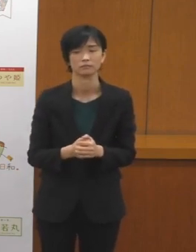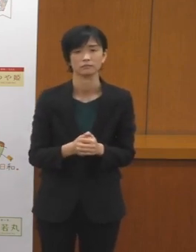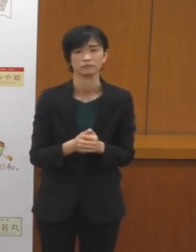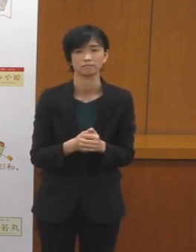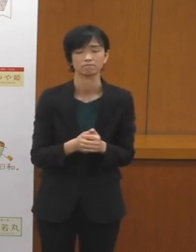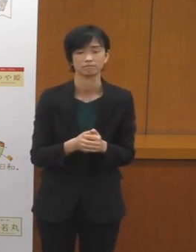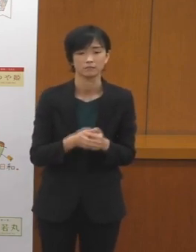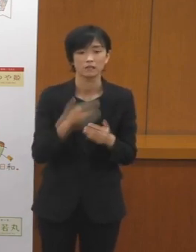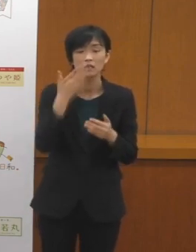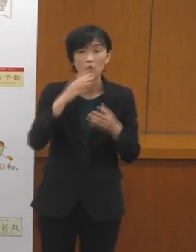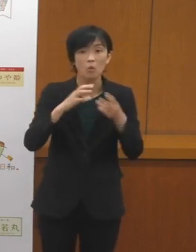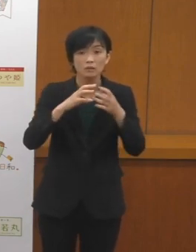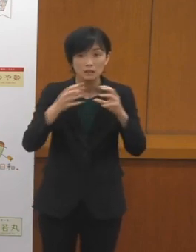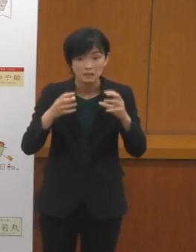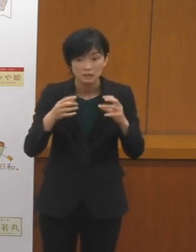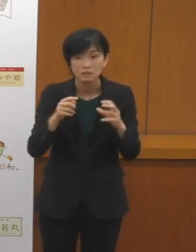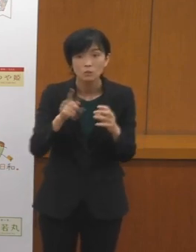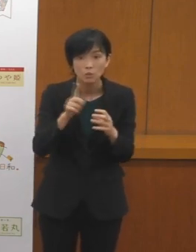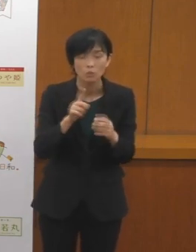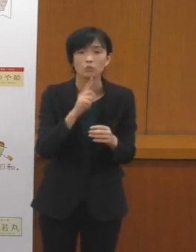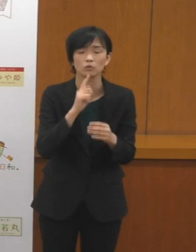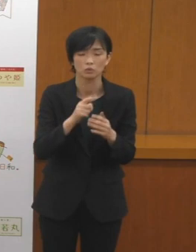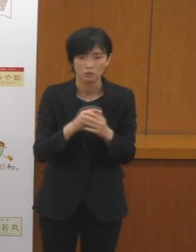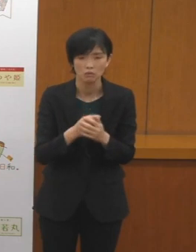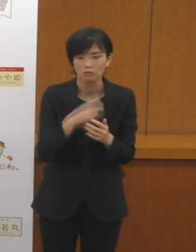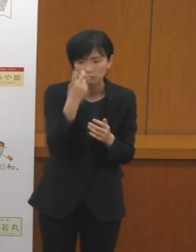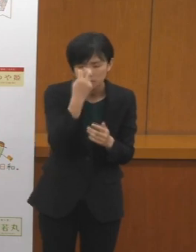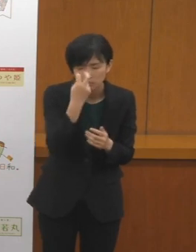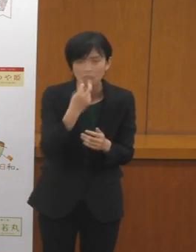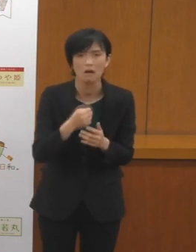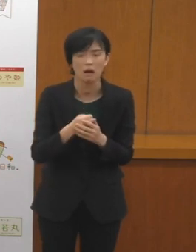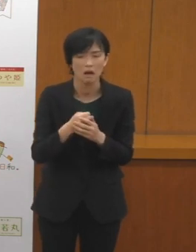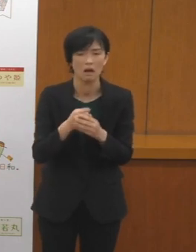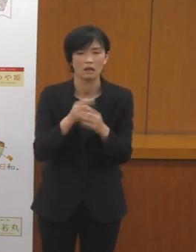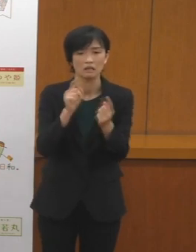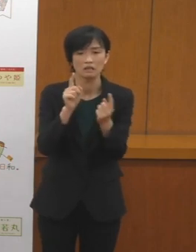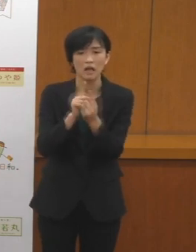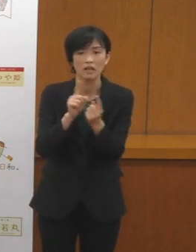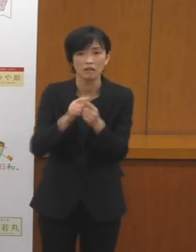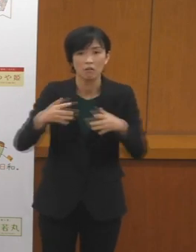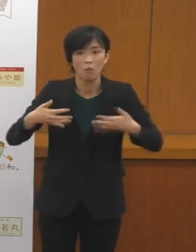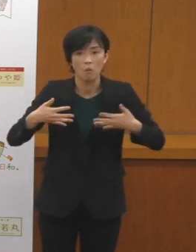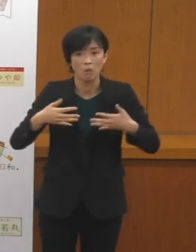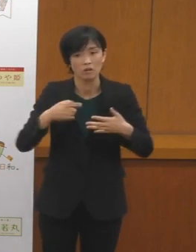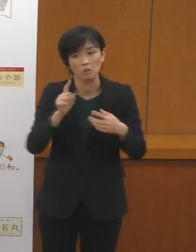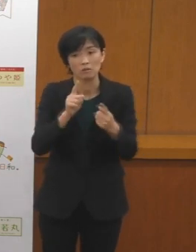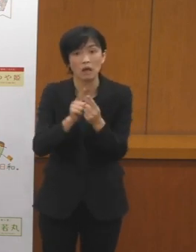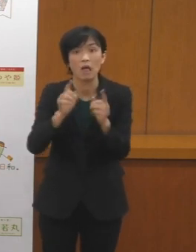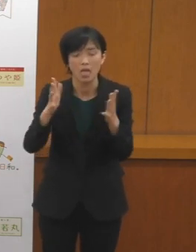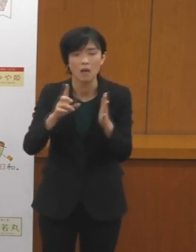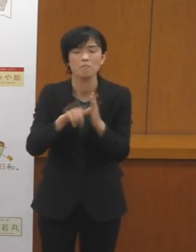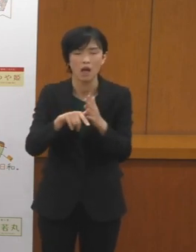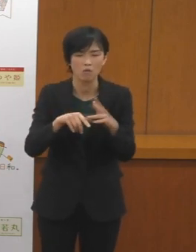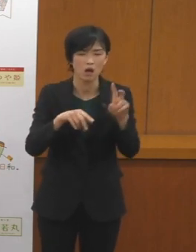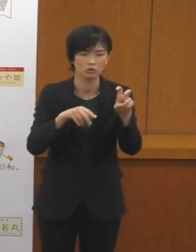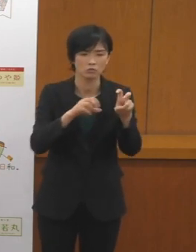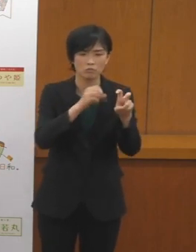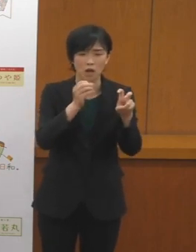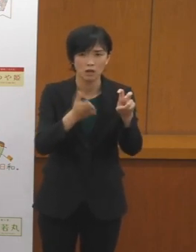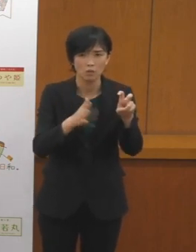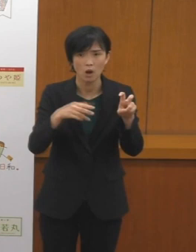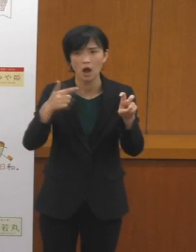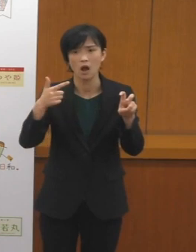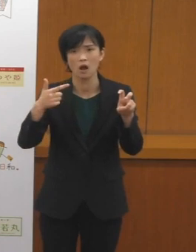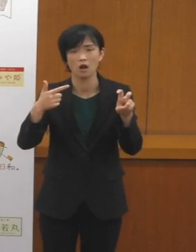主力品種の佐藤錦では闘争外の対策をしない園地で2割から6割程度